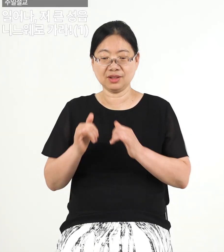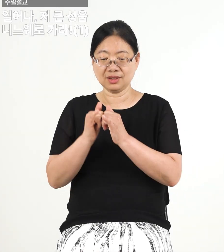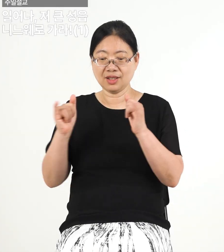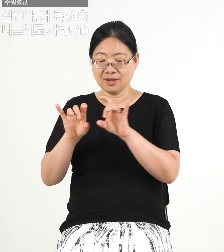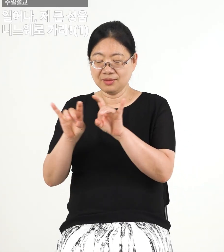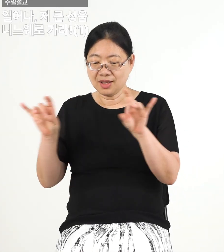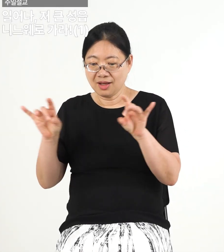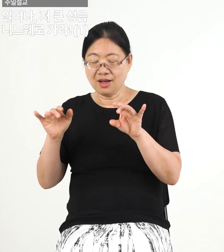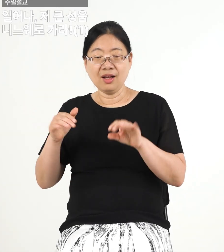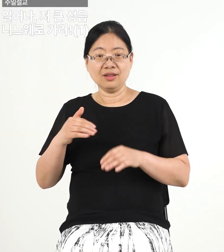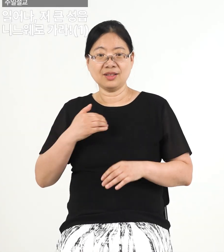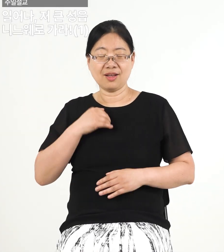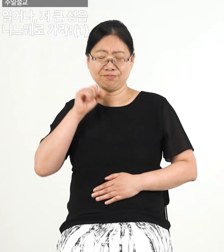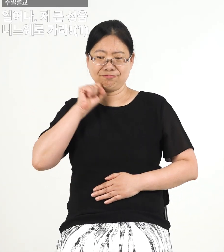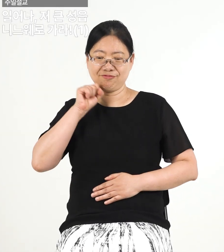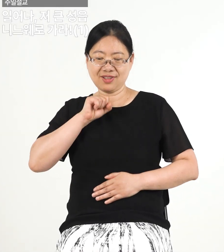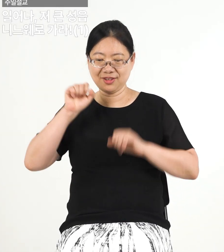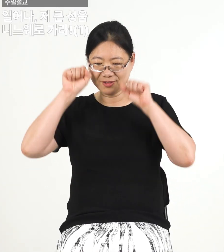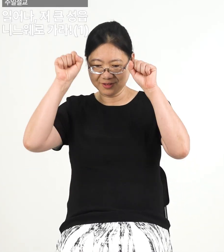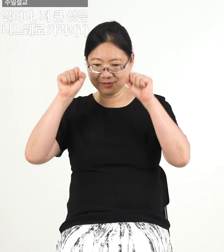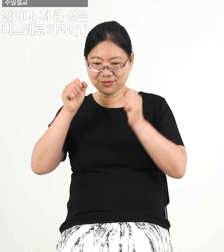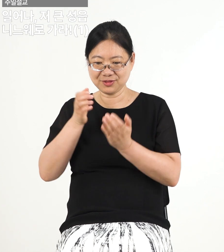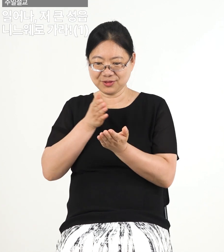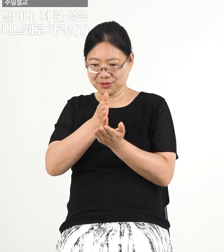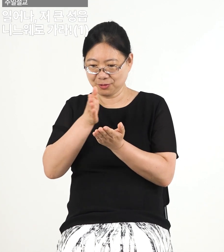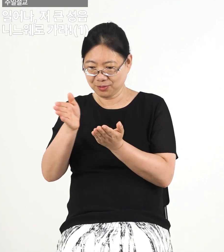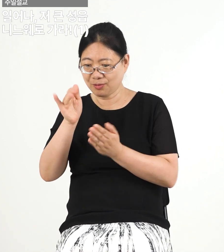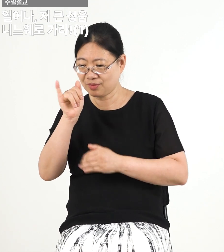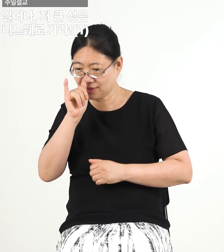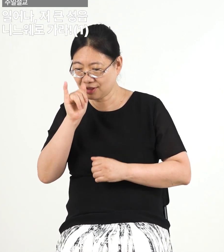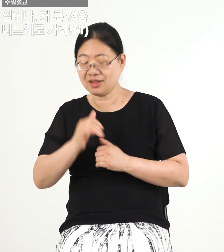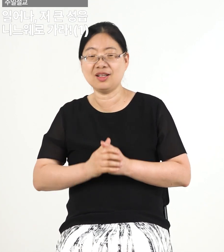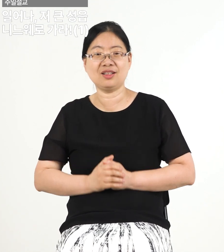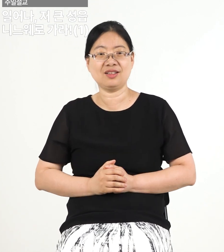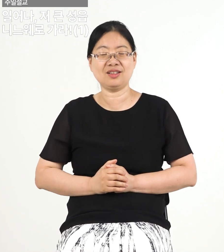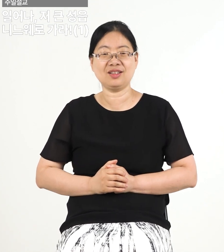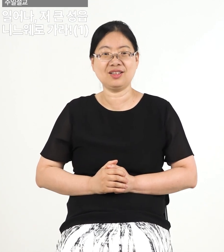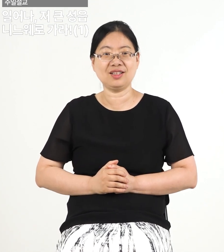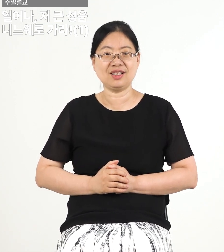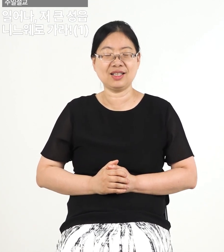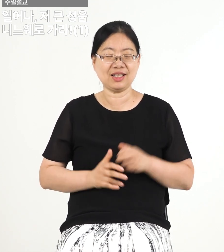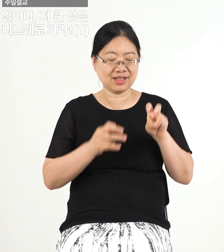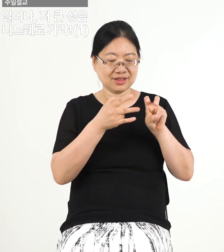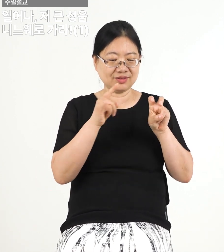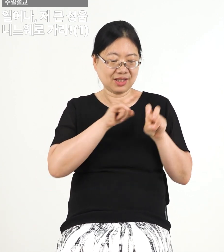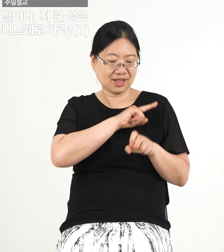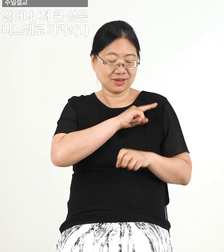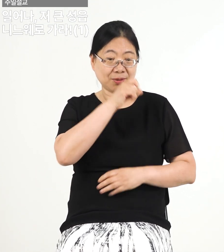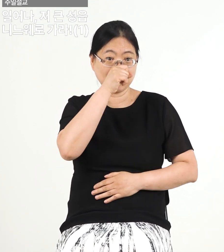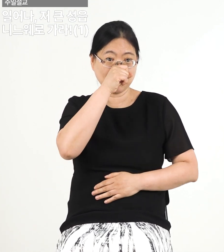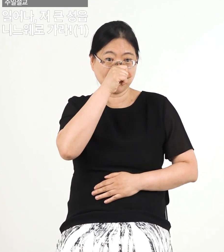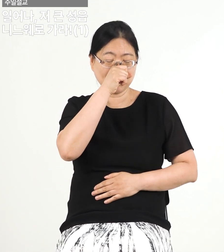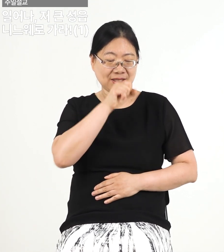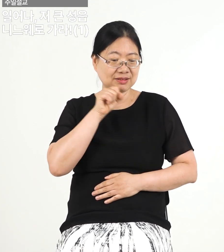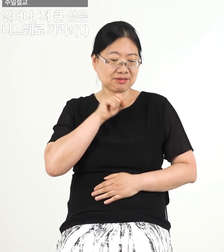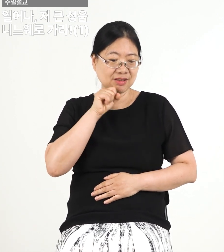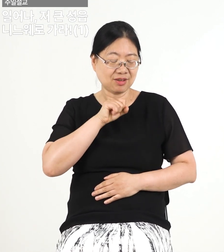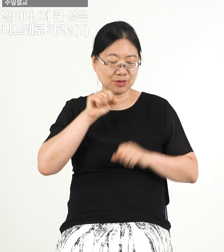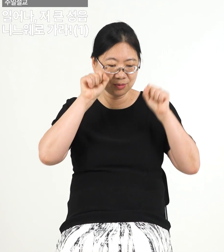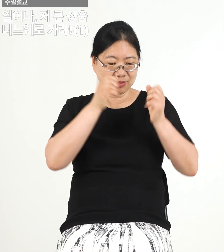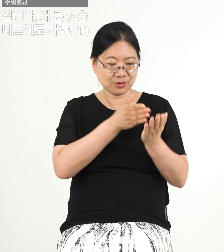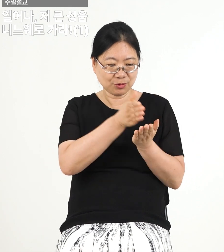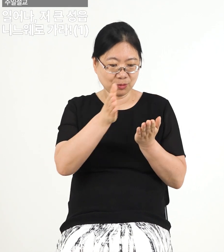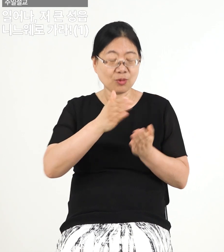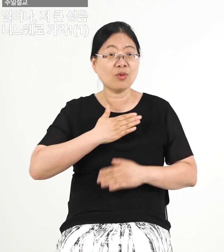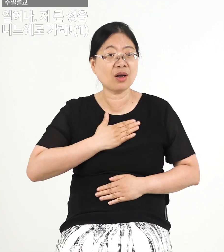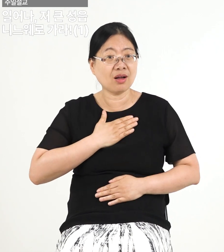사람들마다 자기가 좋아하는 스포츠 종목이 다 있죠. 혹시 20대가 제일 좋아하는, 즐겨하는 종목이 뭔지